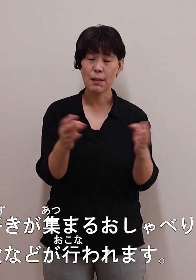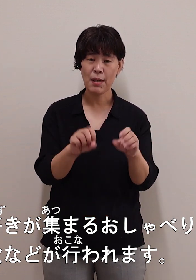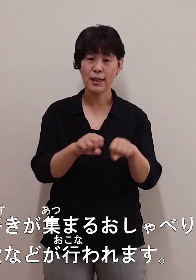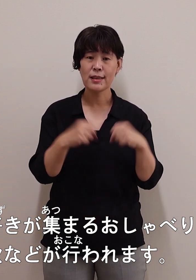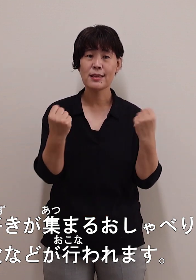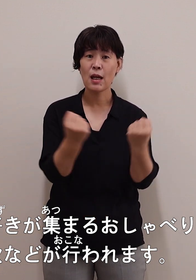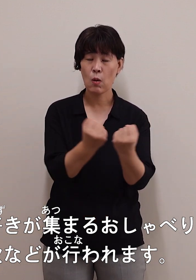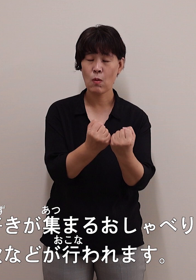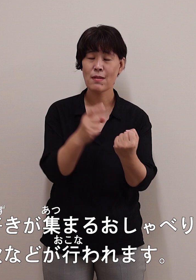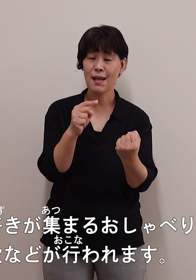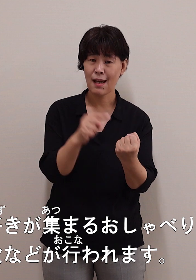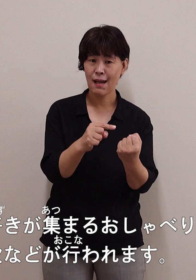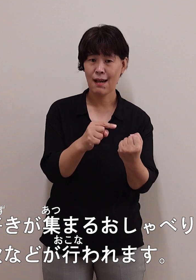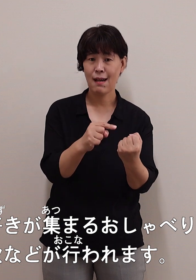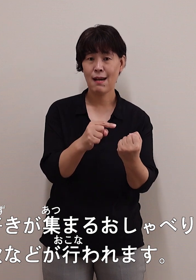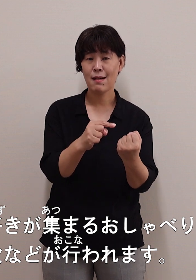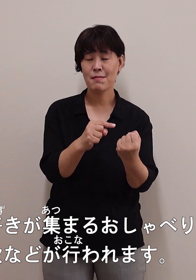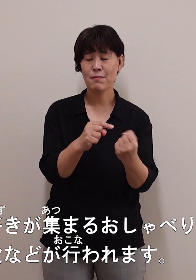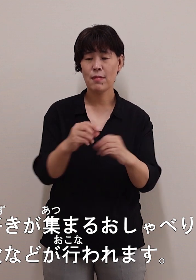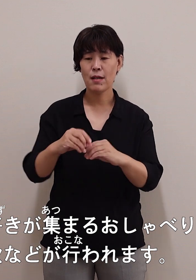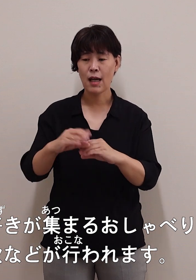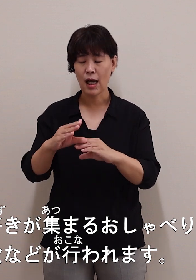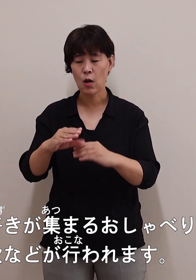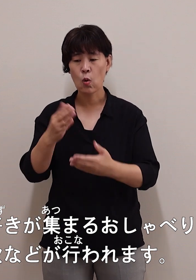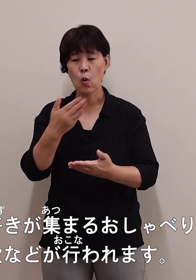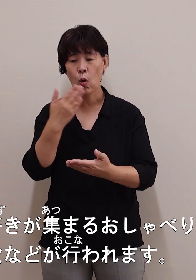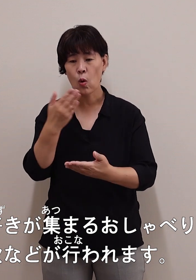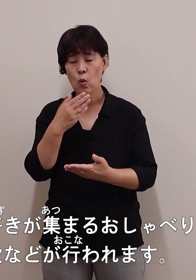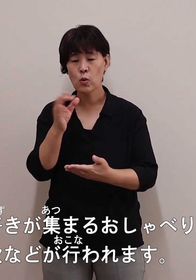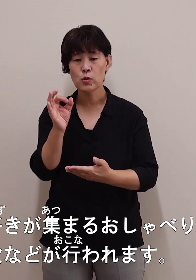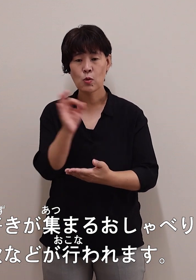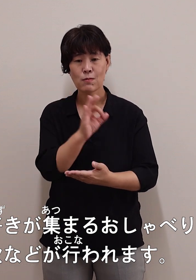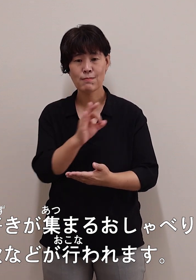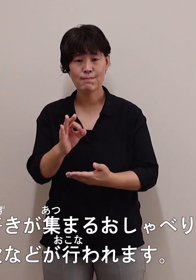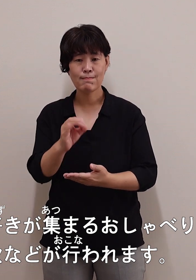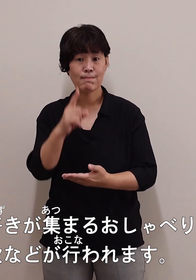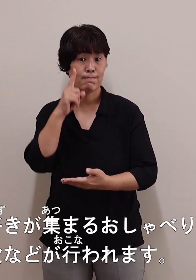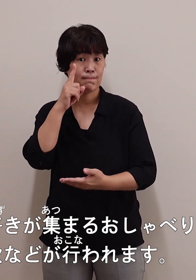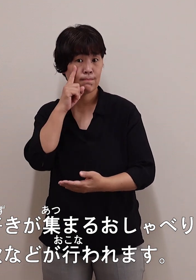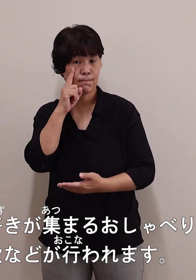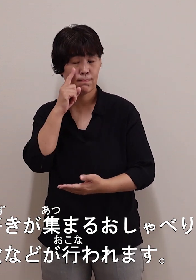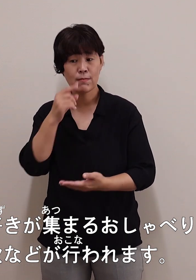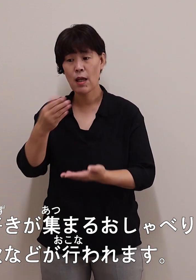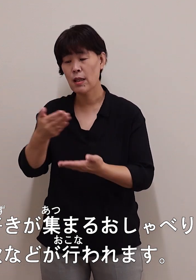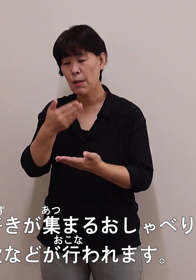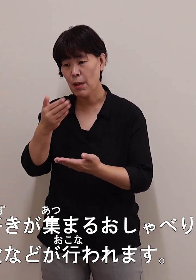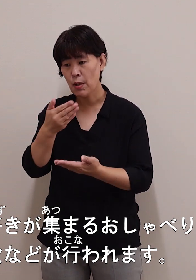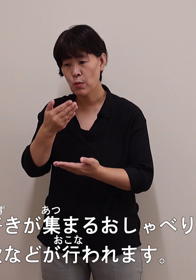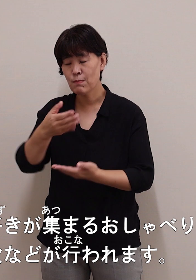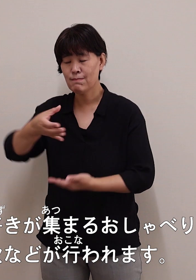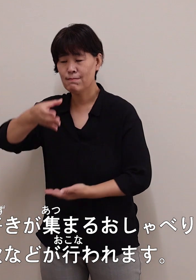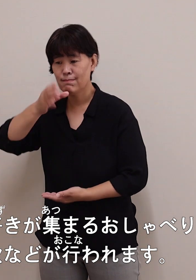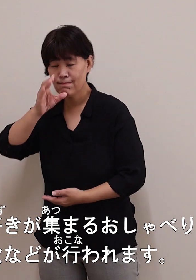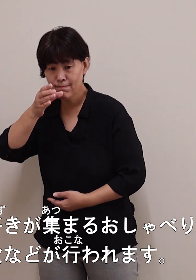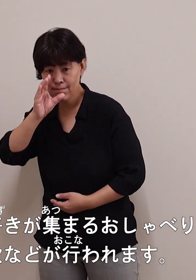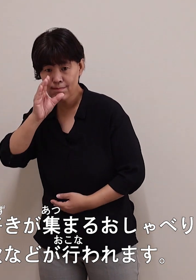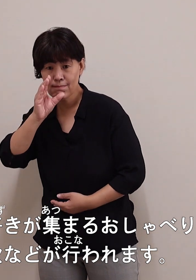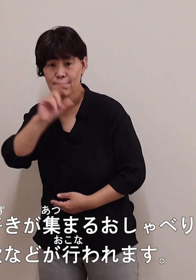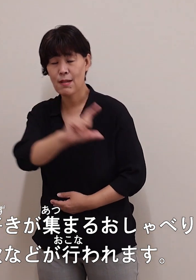や発酵食品の試食試飲などが